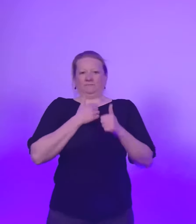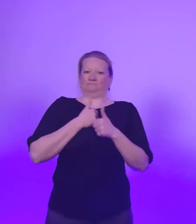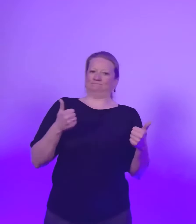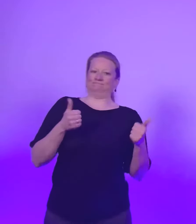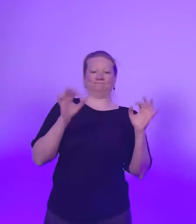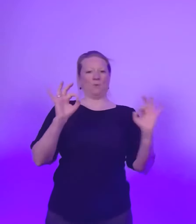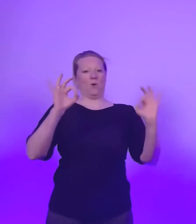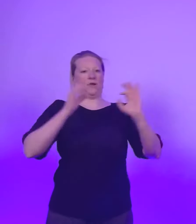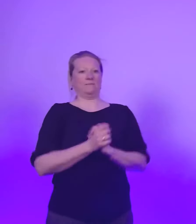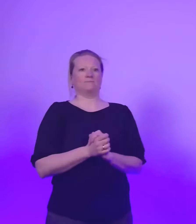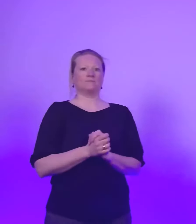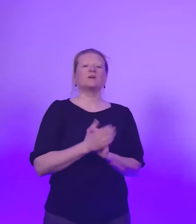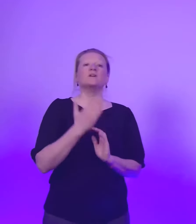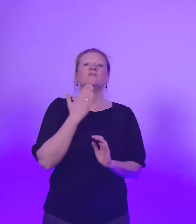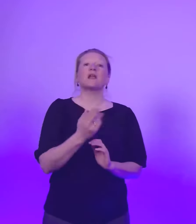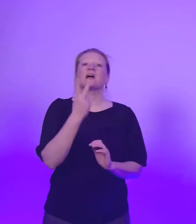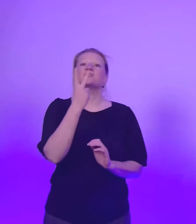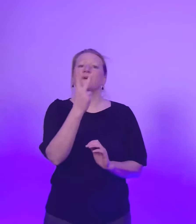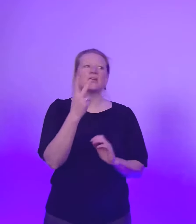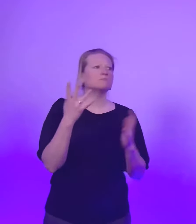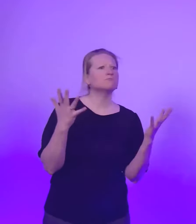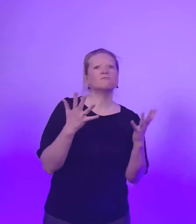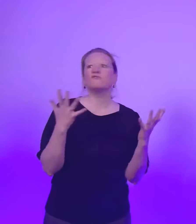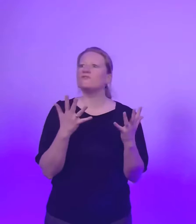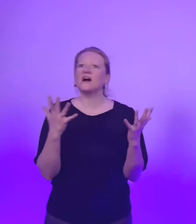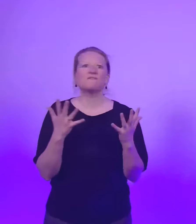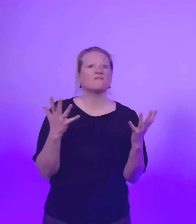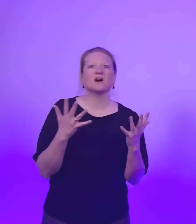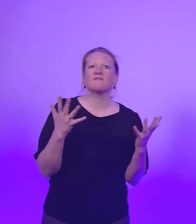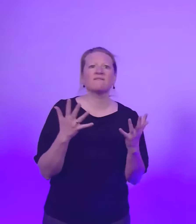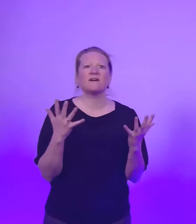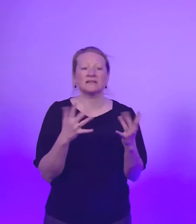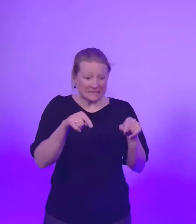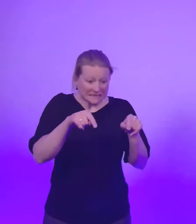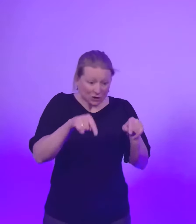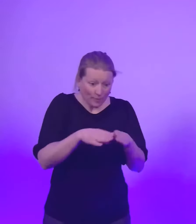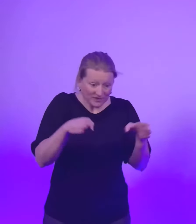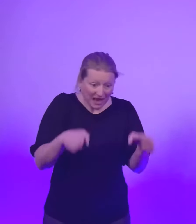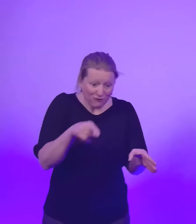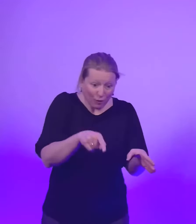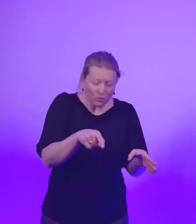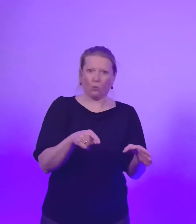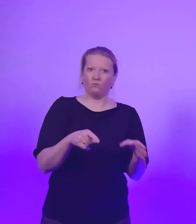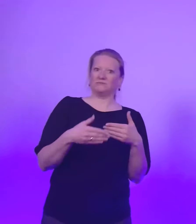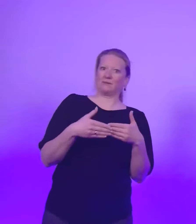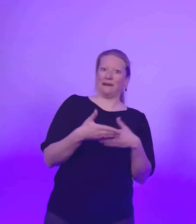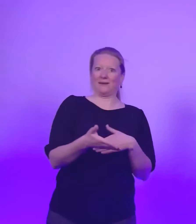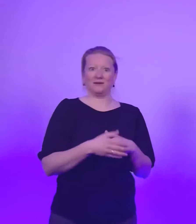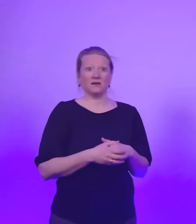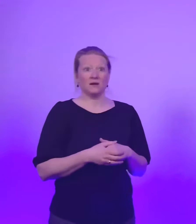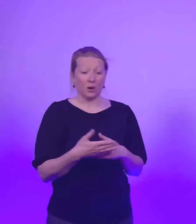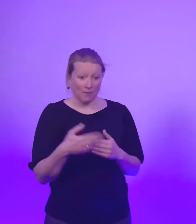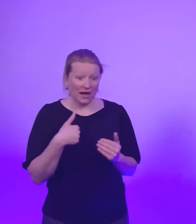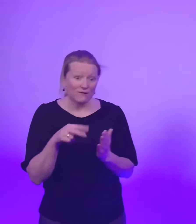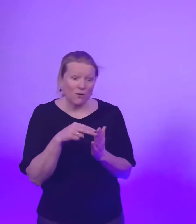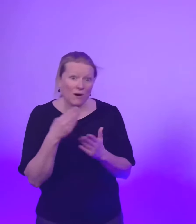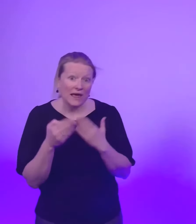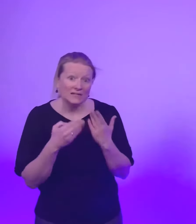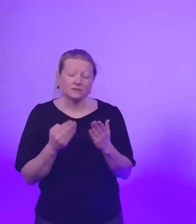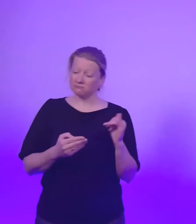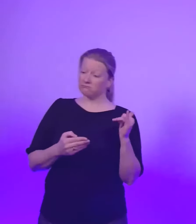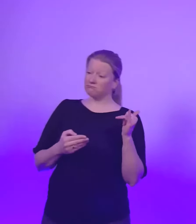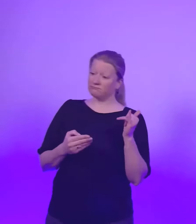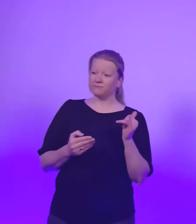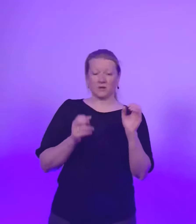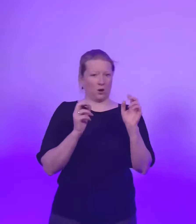idee. Vraag 2. Waar is die dan? Hier, op tafel. Hier. Oh, dichterbij dan ik dacht. Mag ik hem voorlezen? Ja. Oké.